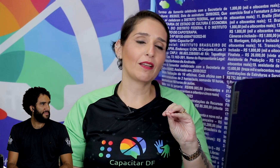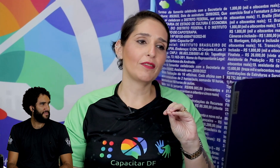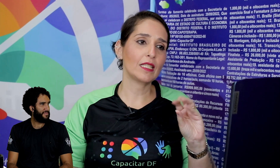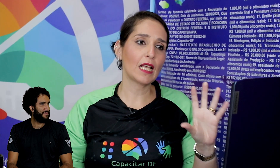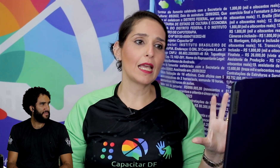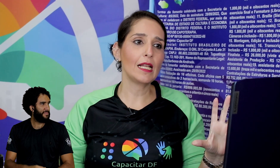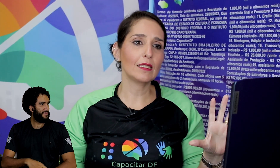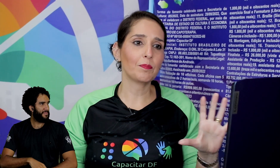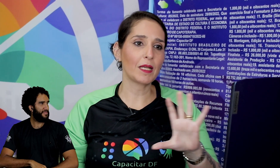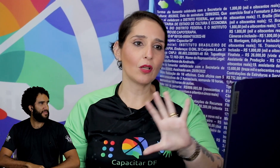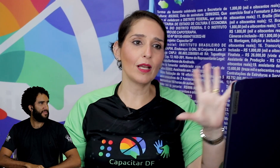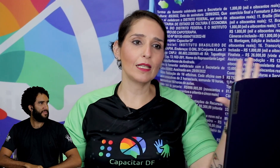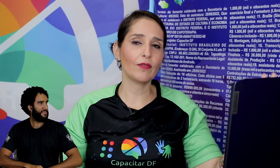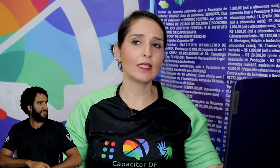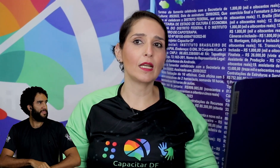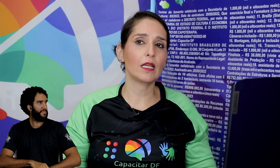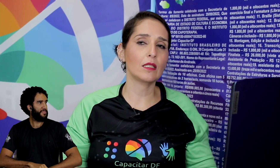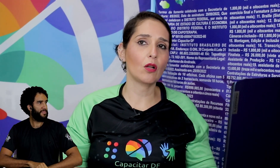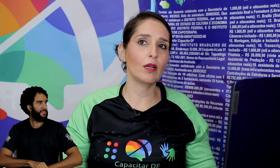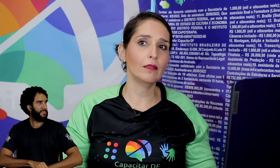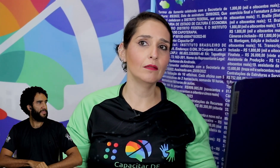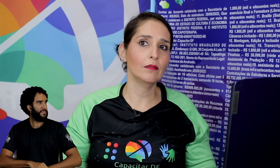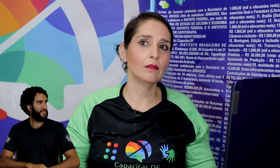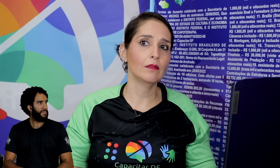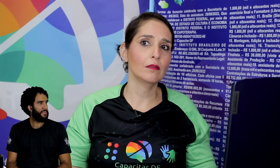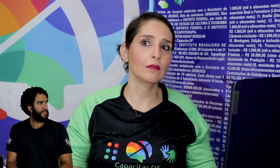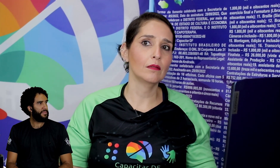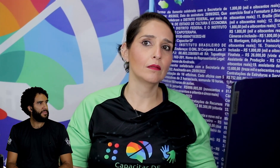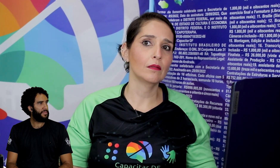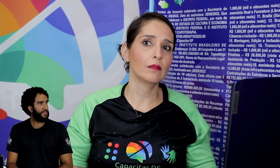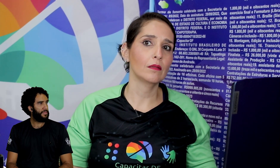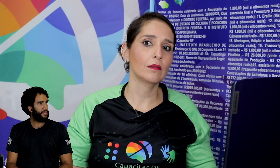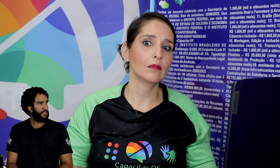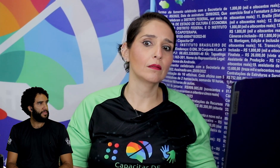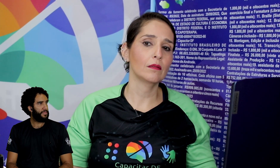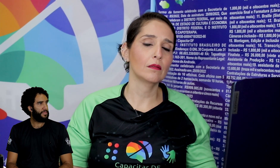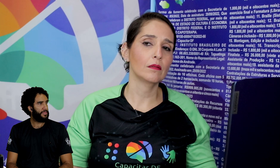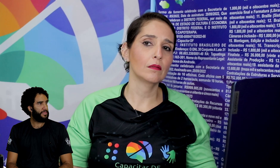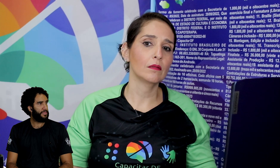você poder fixar eles, para só eles fazerem a história?